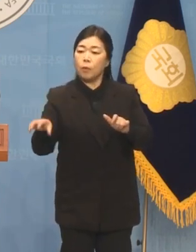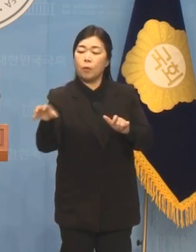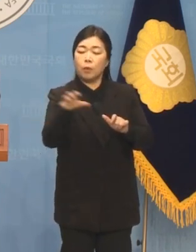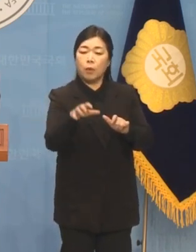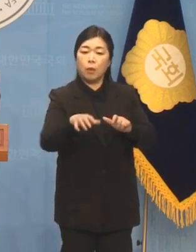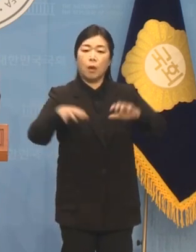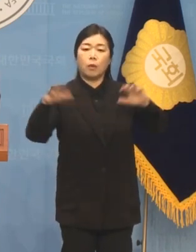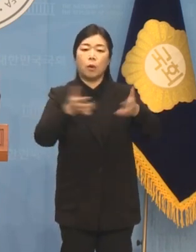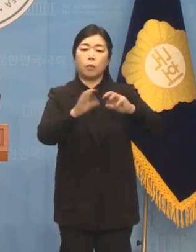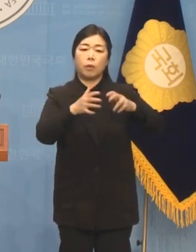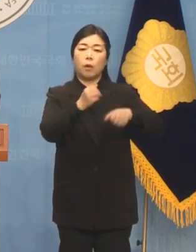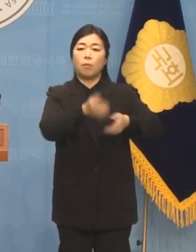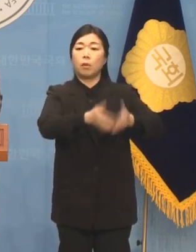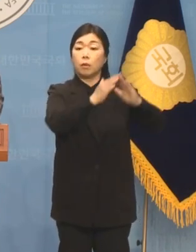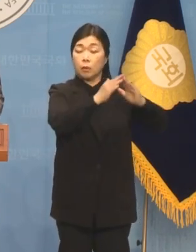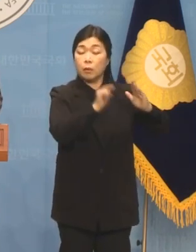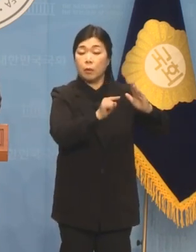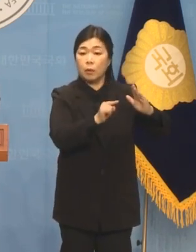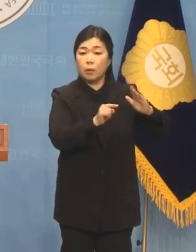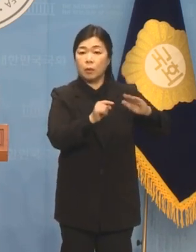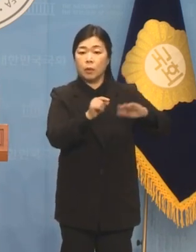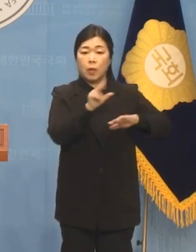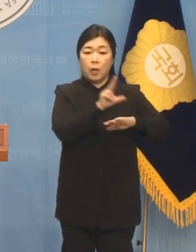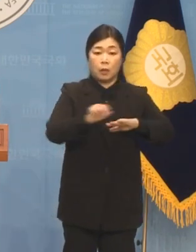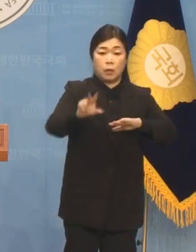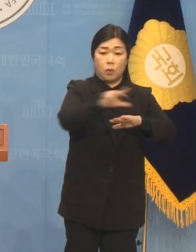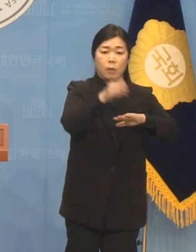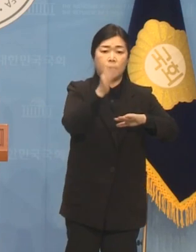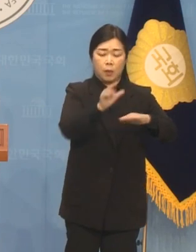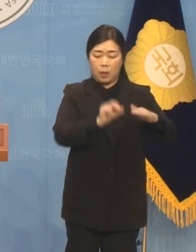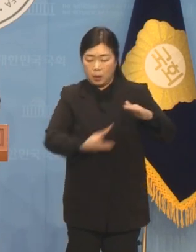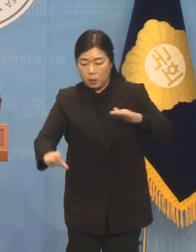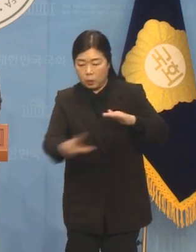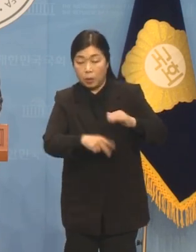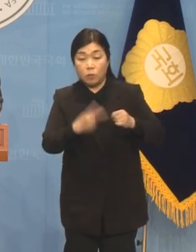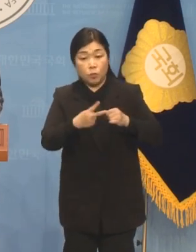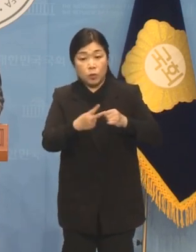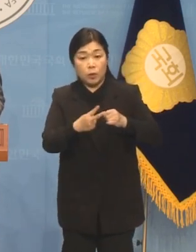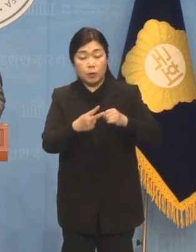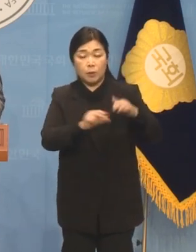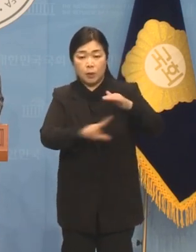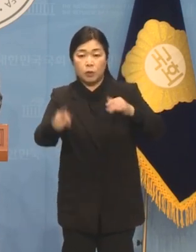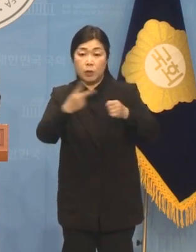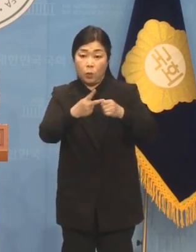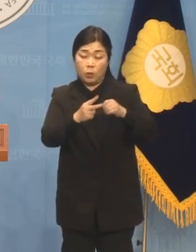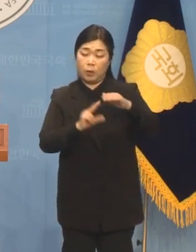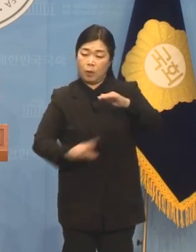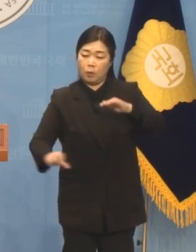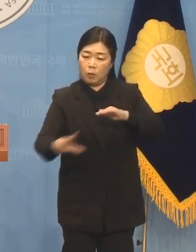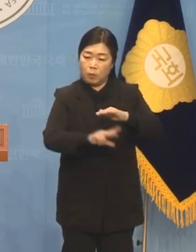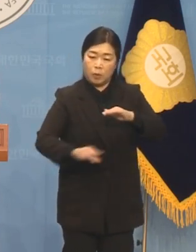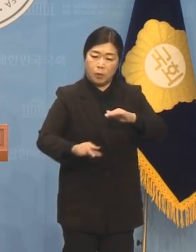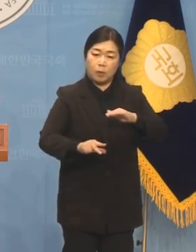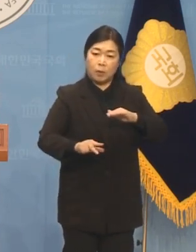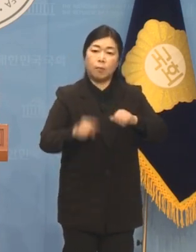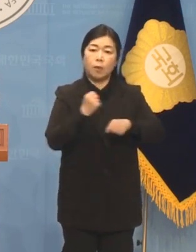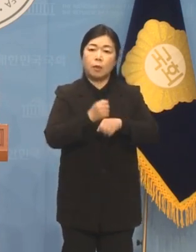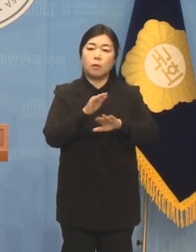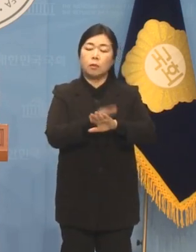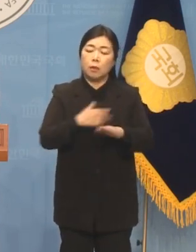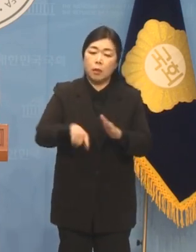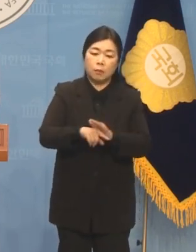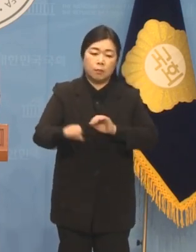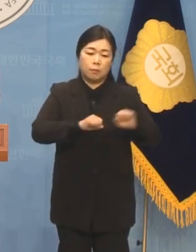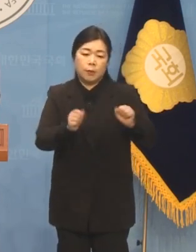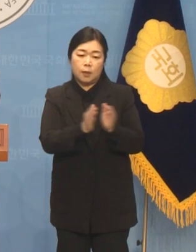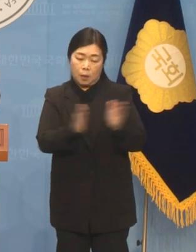만들고 2호선 지하화 패키지 딜로 사업 추진에 물꼬를 확 틀겠다.